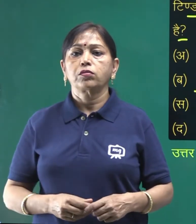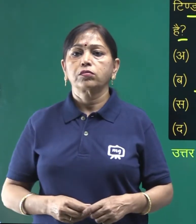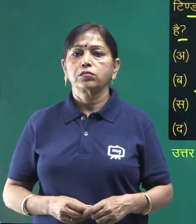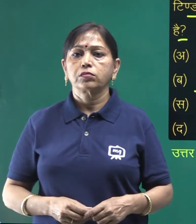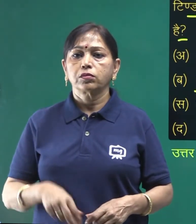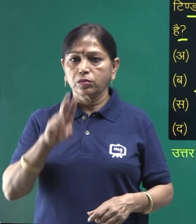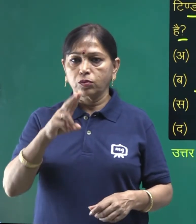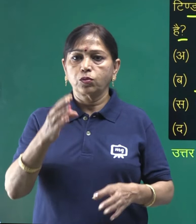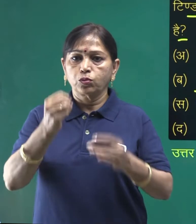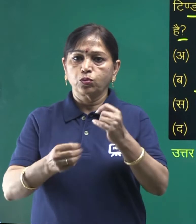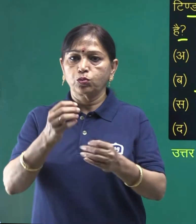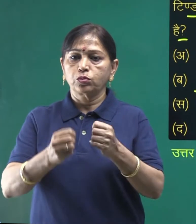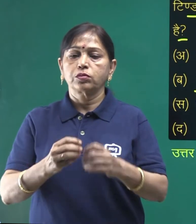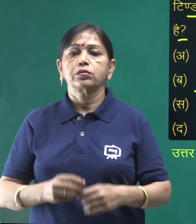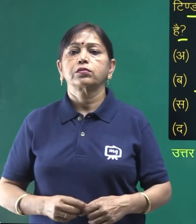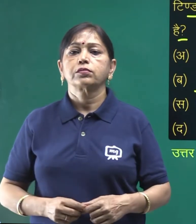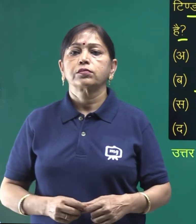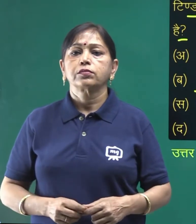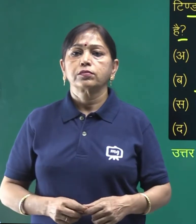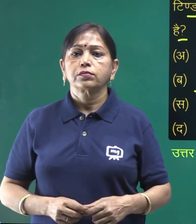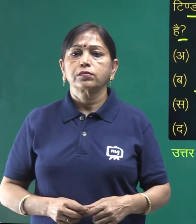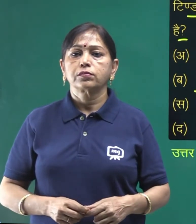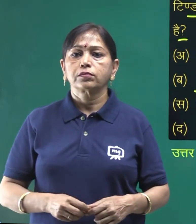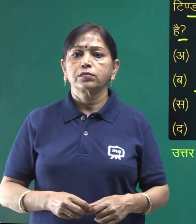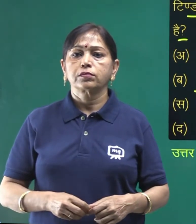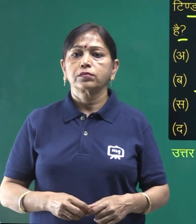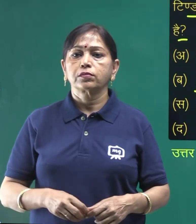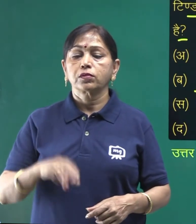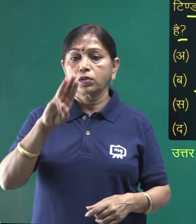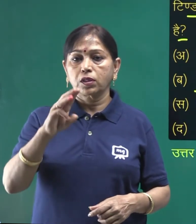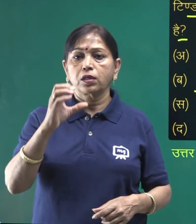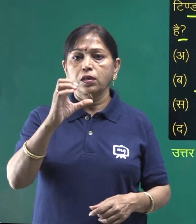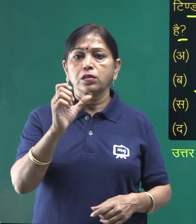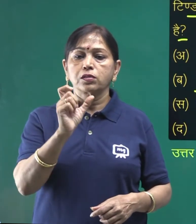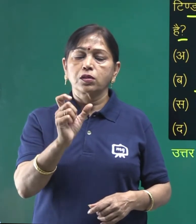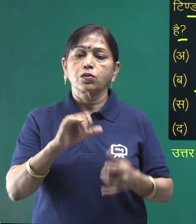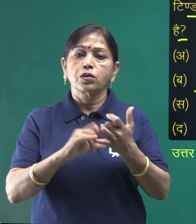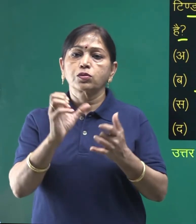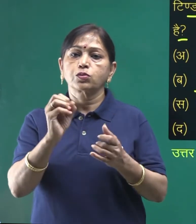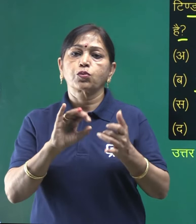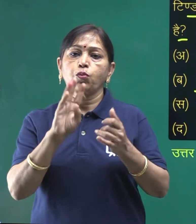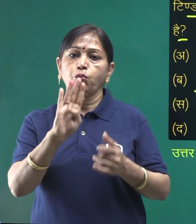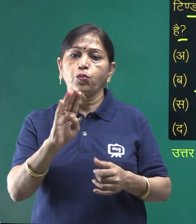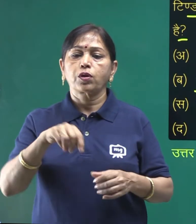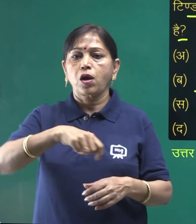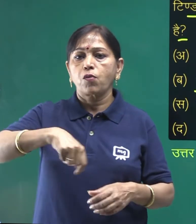2 दूध, 3 कॉपर सल्फेट का विलयन,